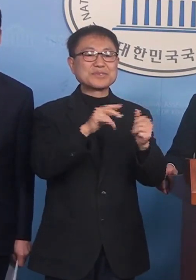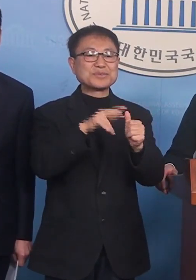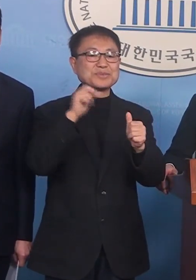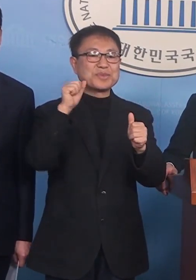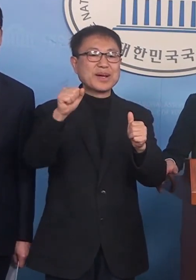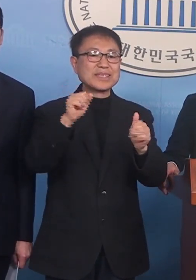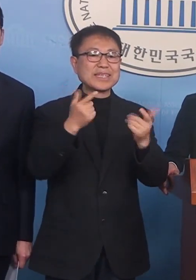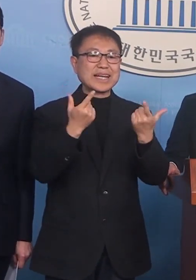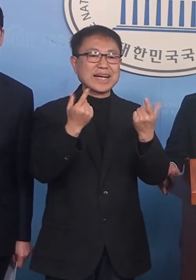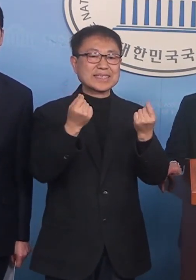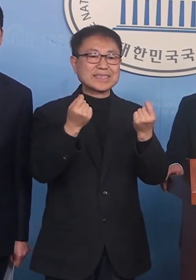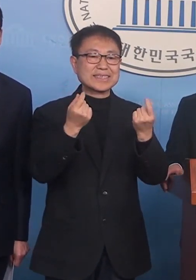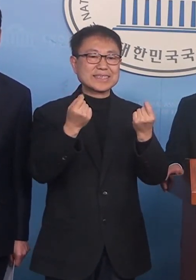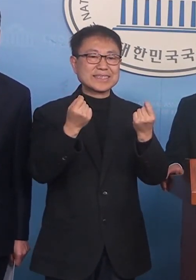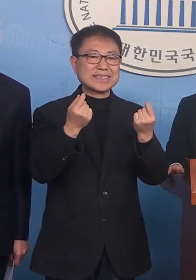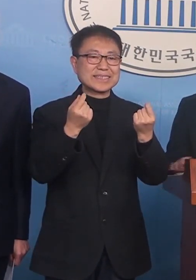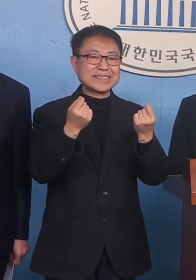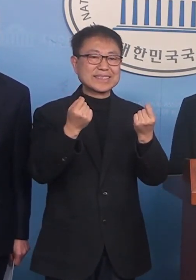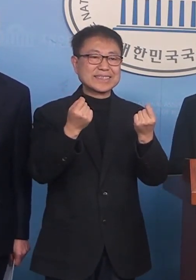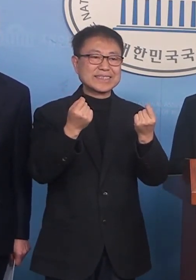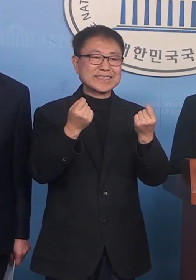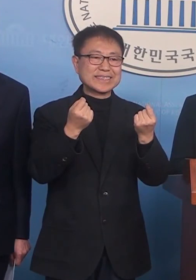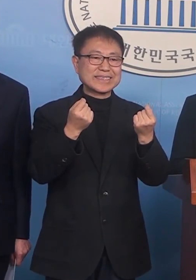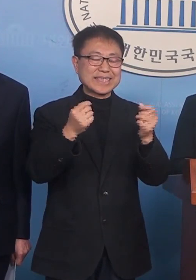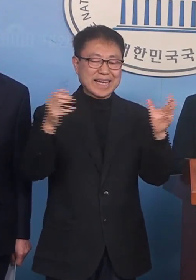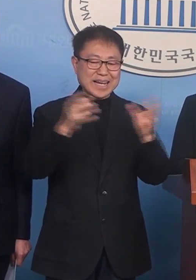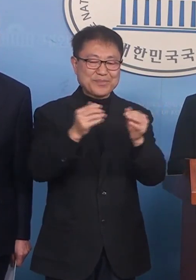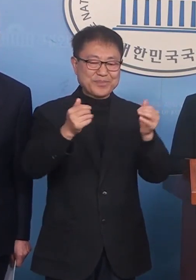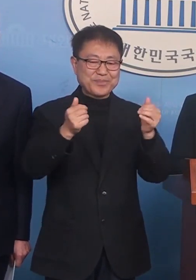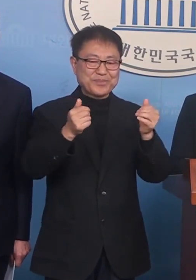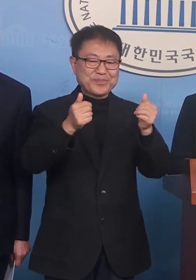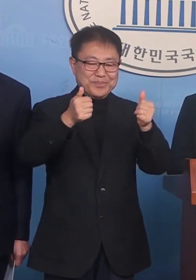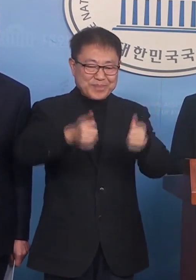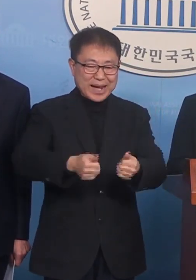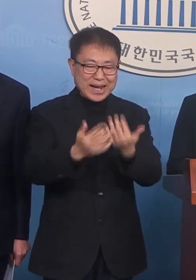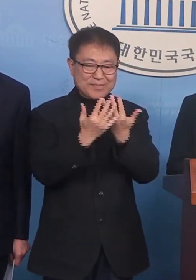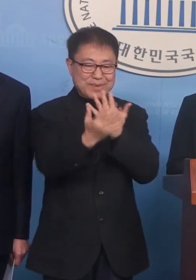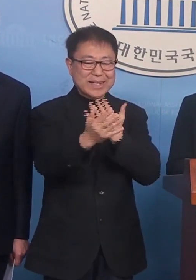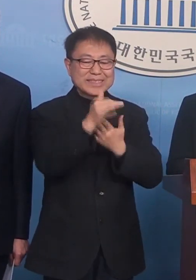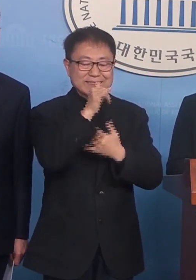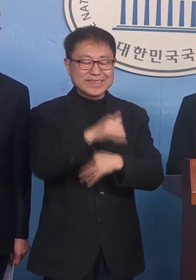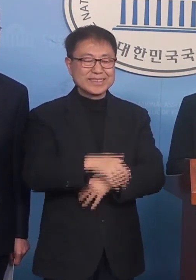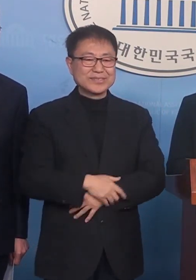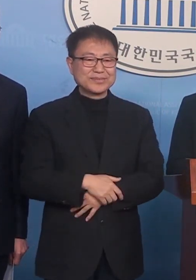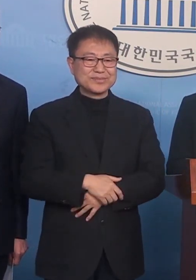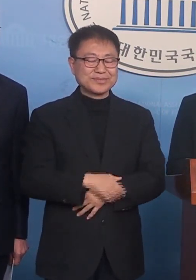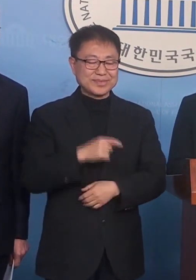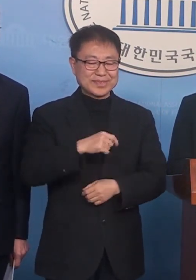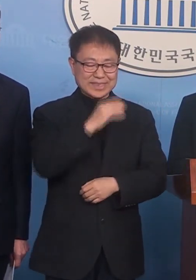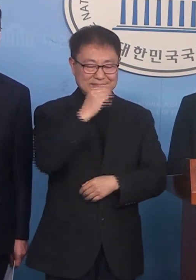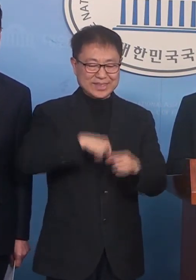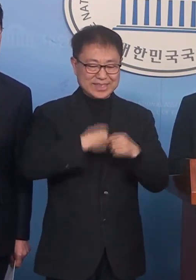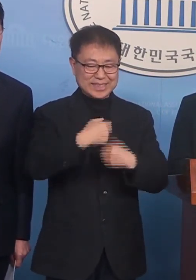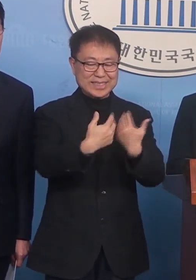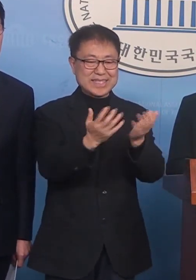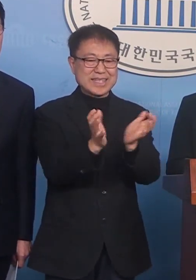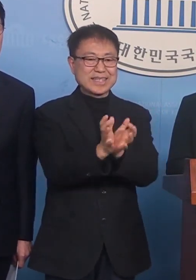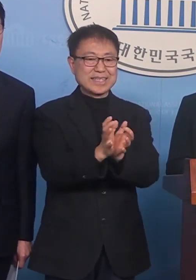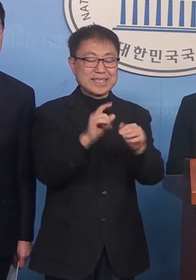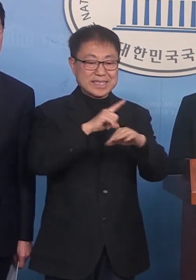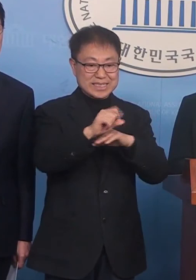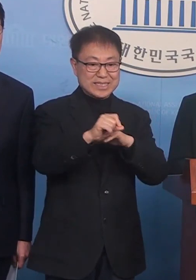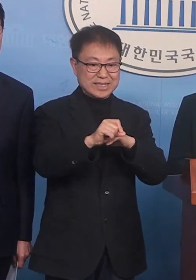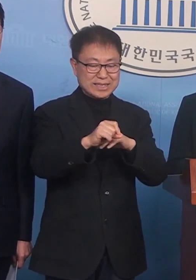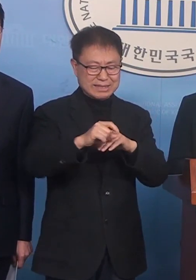후보가 함께 이렇게 이례적으로 합동 기자회견을 하는 이유가 있습니다. 저희 정의당이 정말